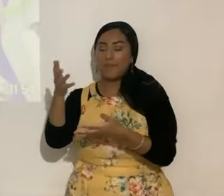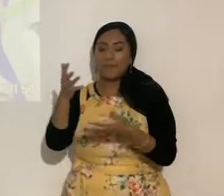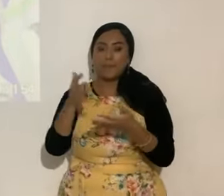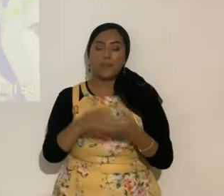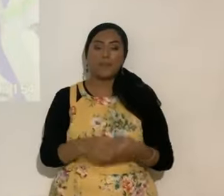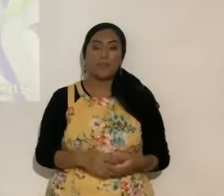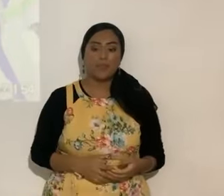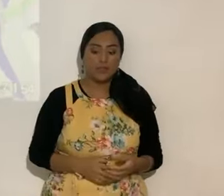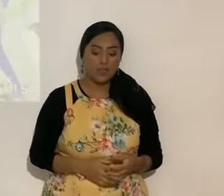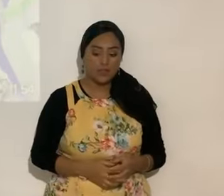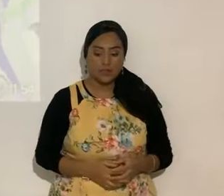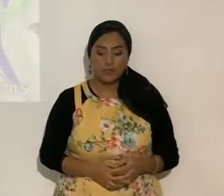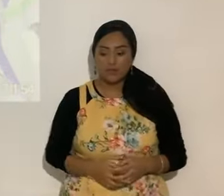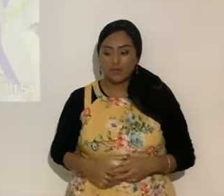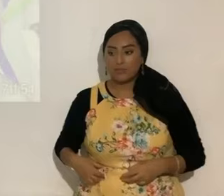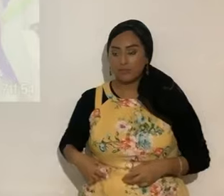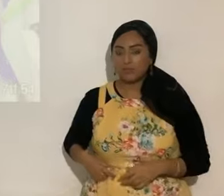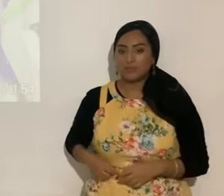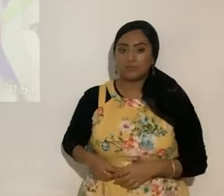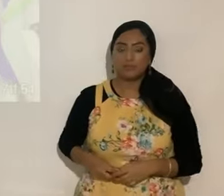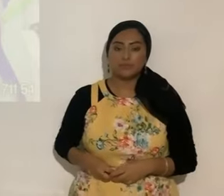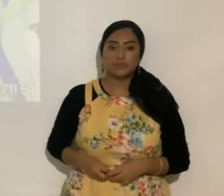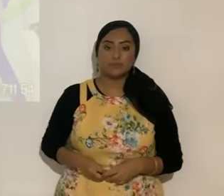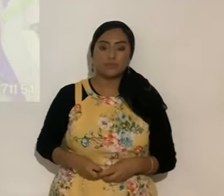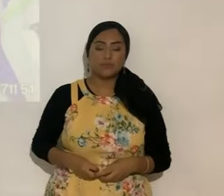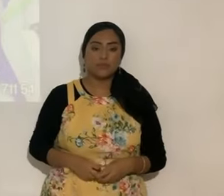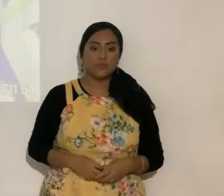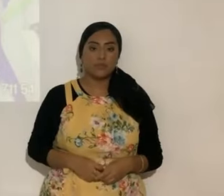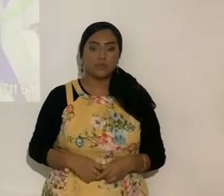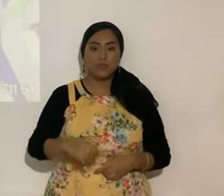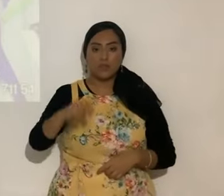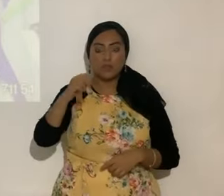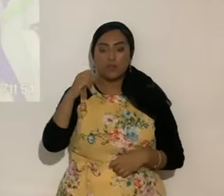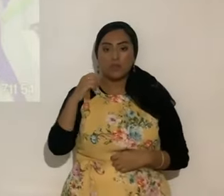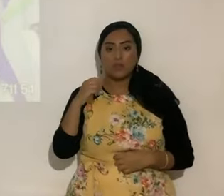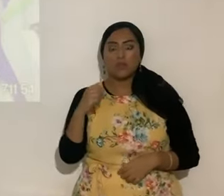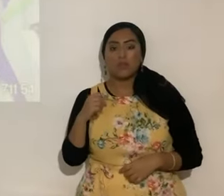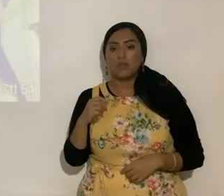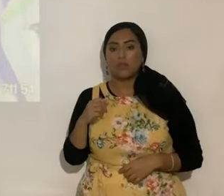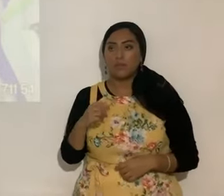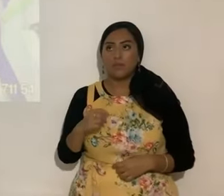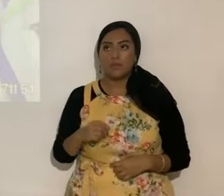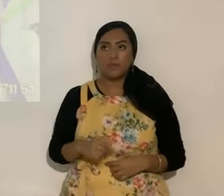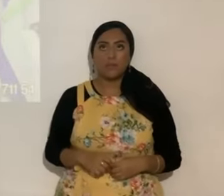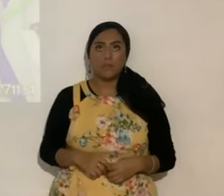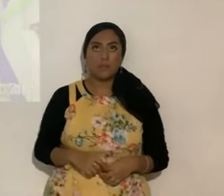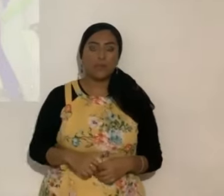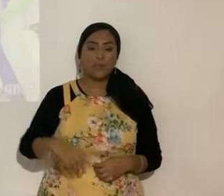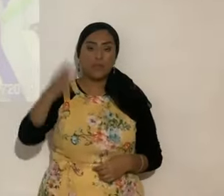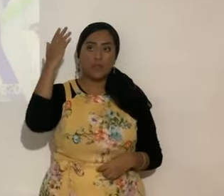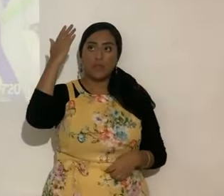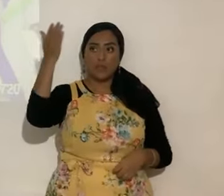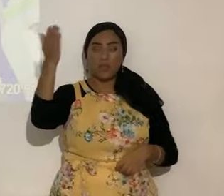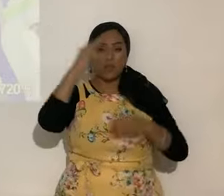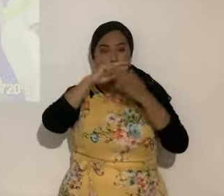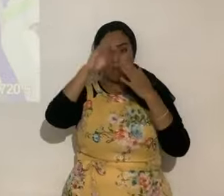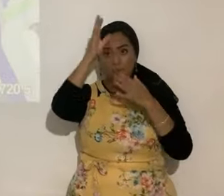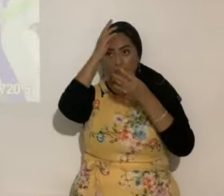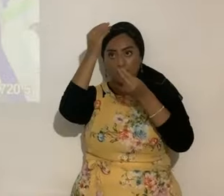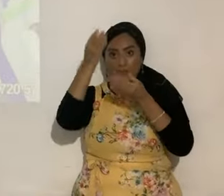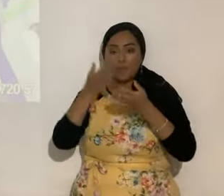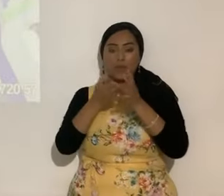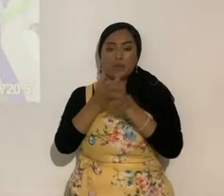mi Biblia hacia este ladito, ¿sí? Entonces, el que se refiere, es el Eterno mismo que está hablando